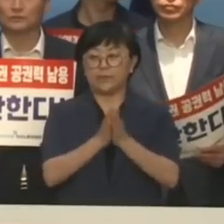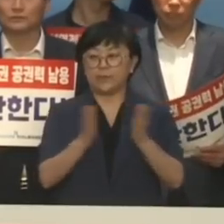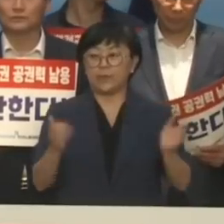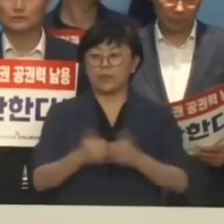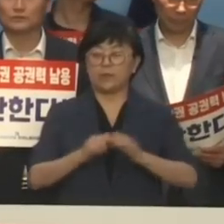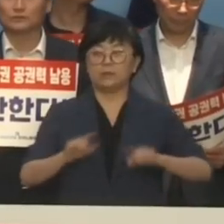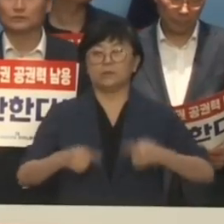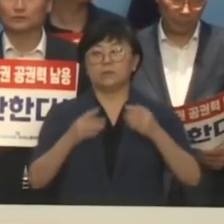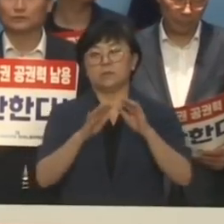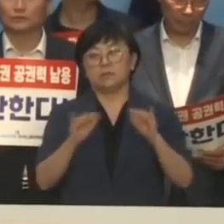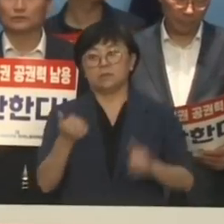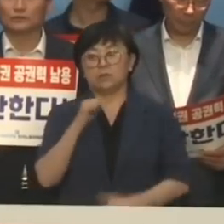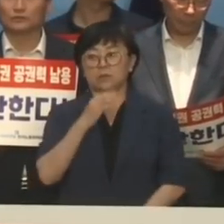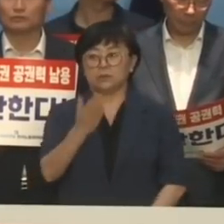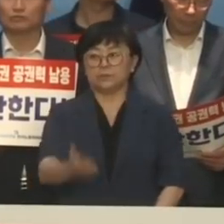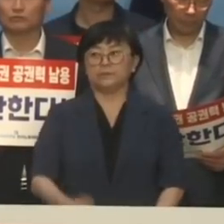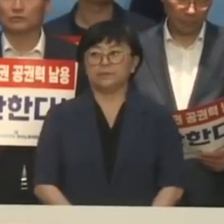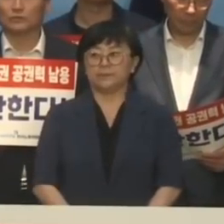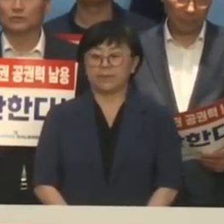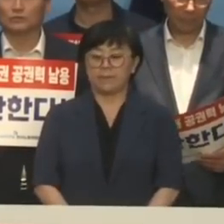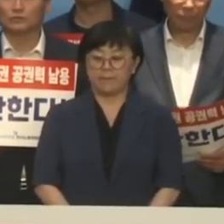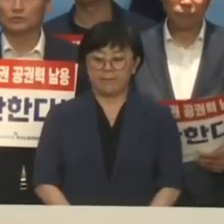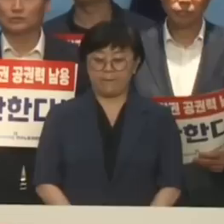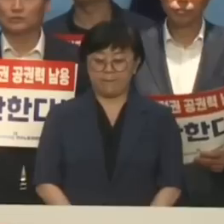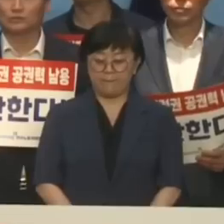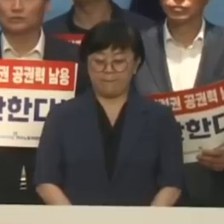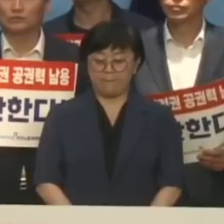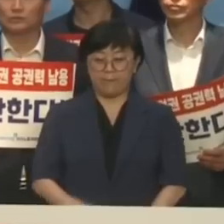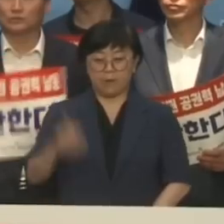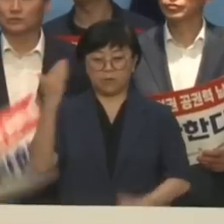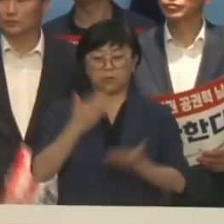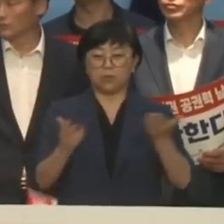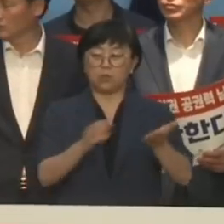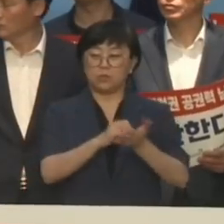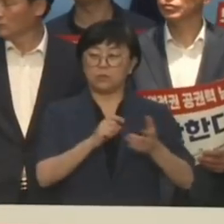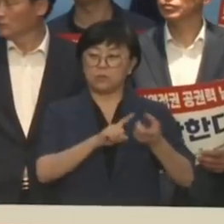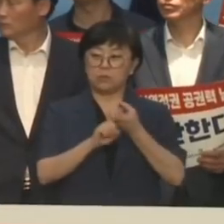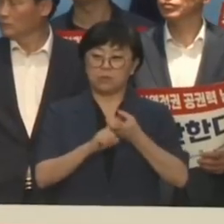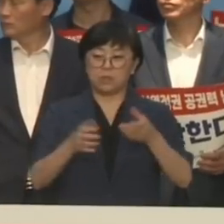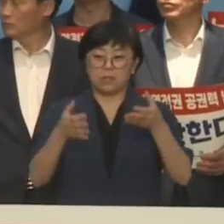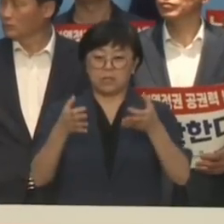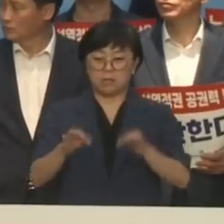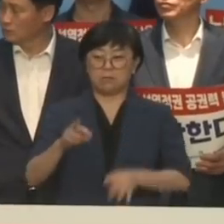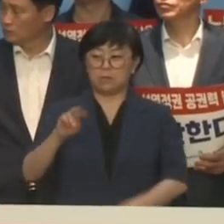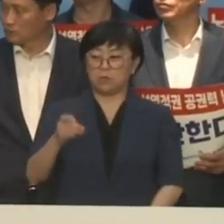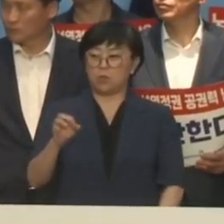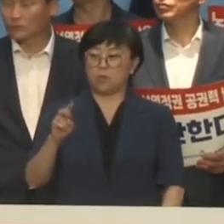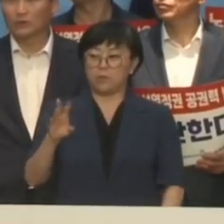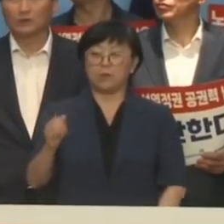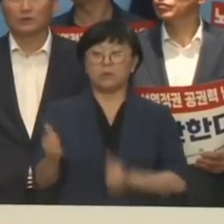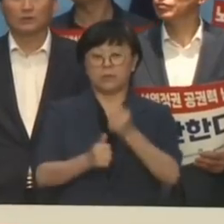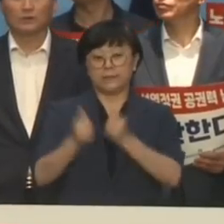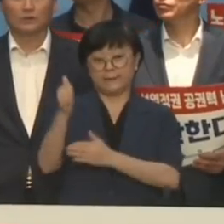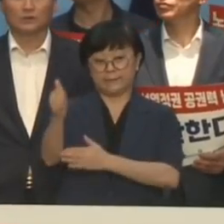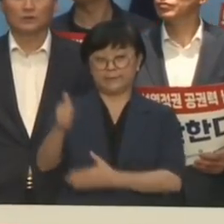먼저 오늘 기자회견에 참석하신 참석자를 소개해 드리도록 하겠습니다. 한국노동조합 총연맹 김동명 위원장 등지 오셨습니다.